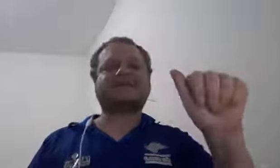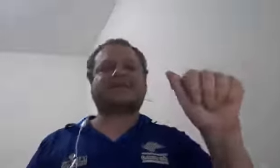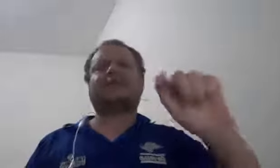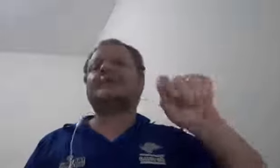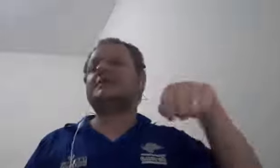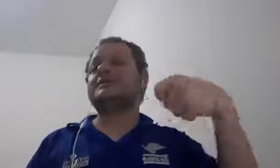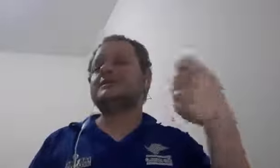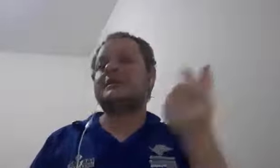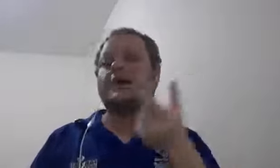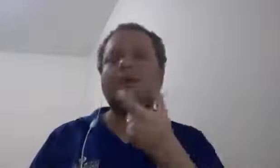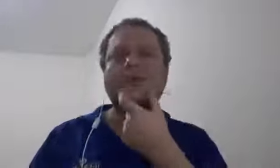Inglesa. Sinal,